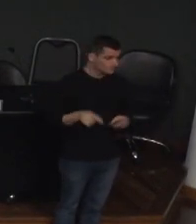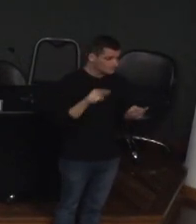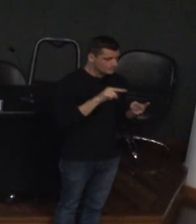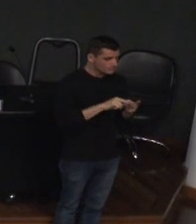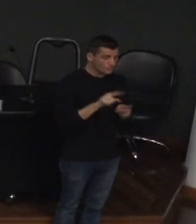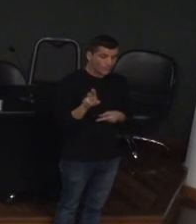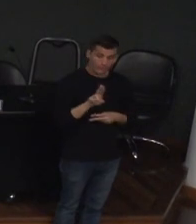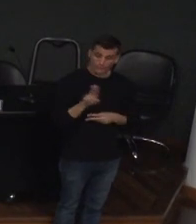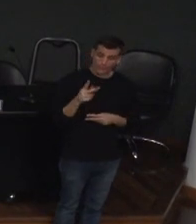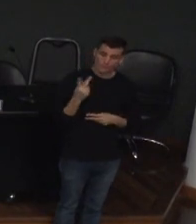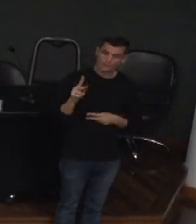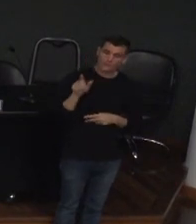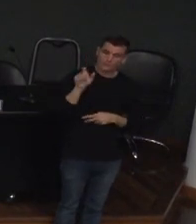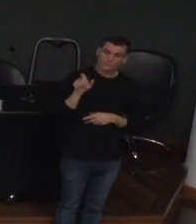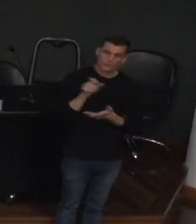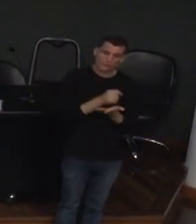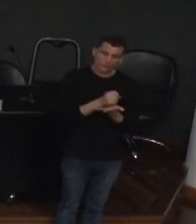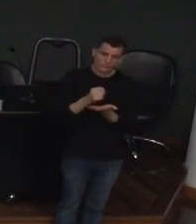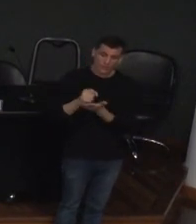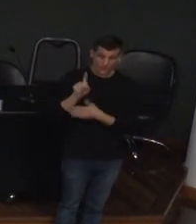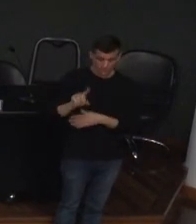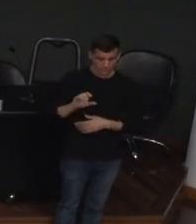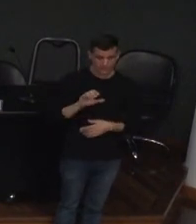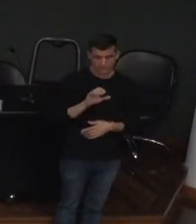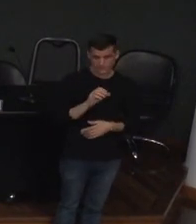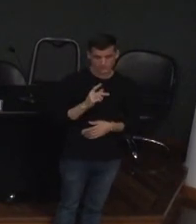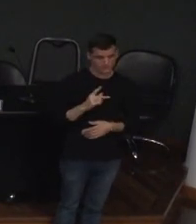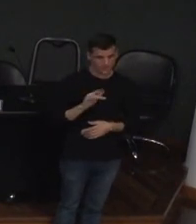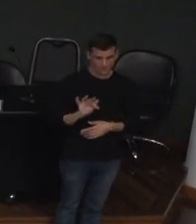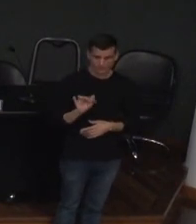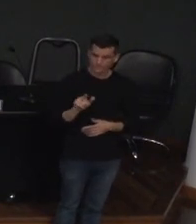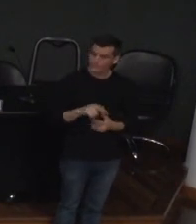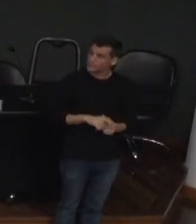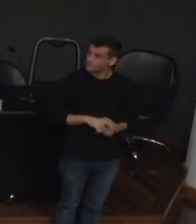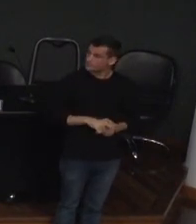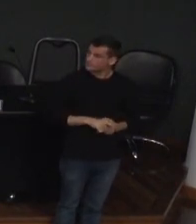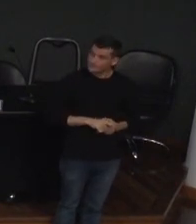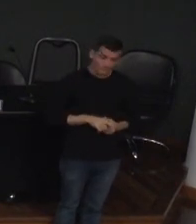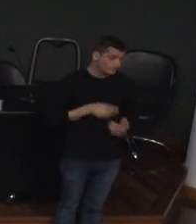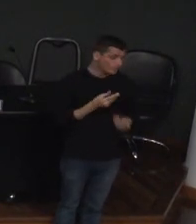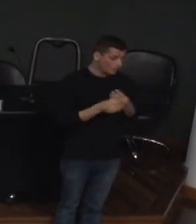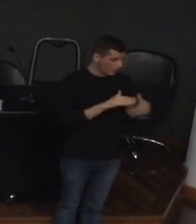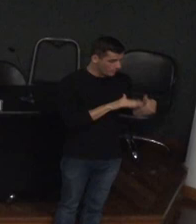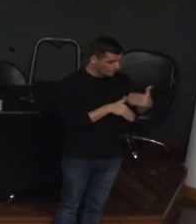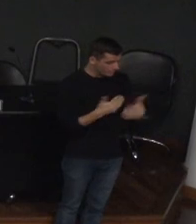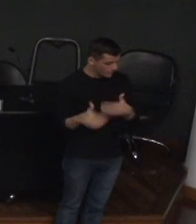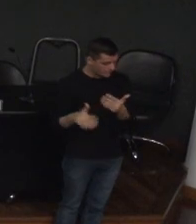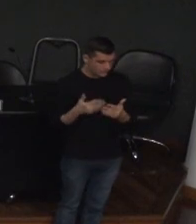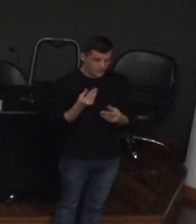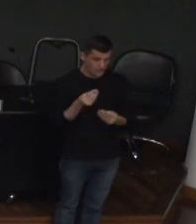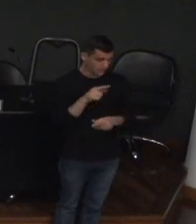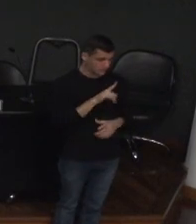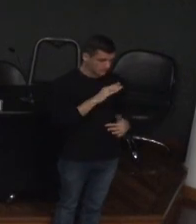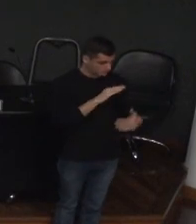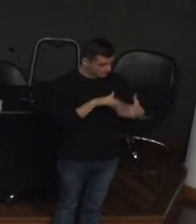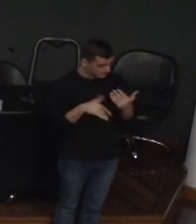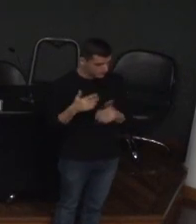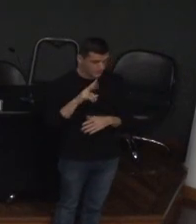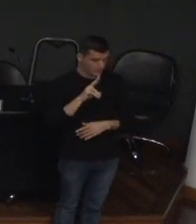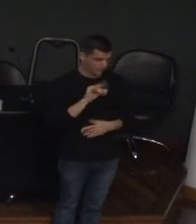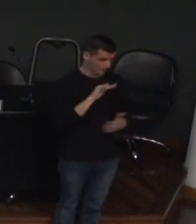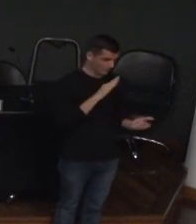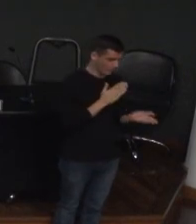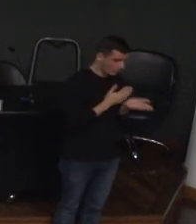visto que é pessoa física. O prazo de retenção deste processo até atingir a liquidação do pagamento. E a base